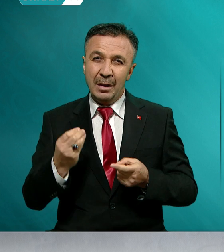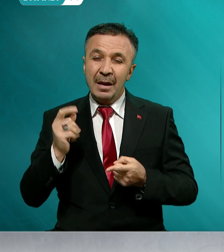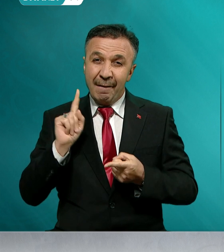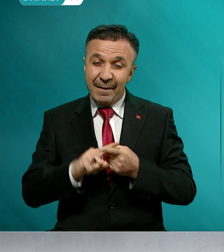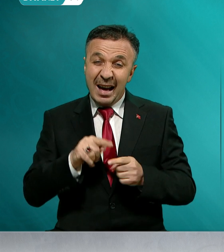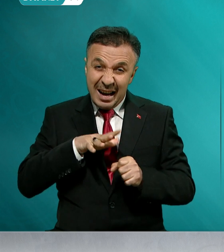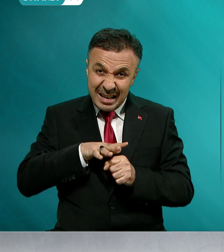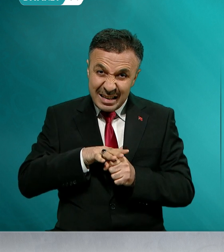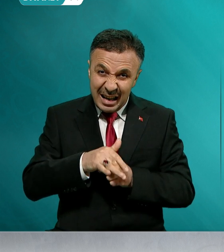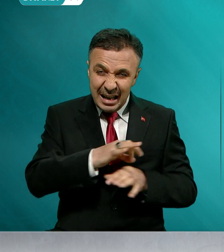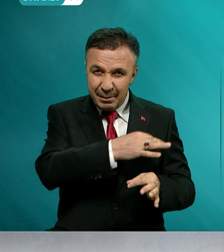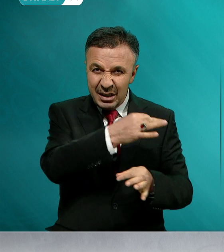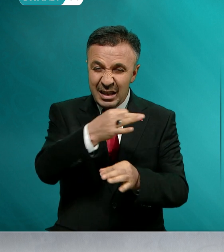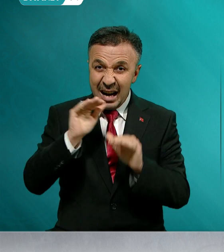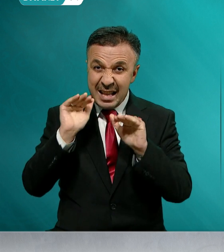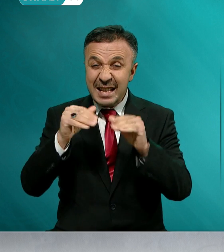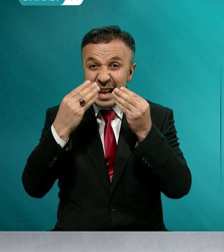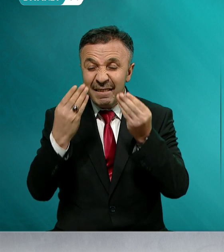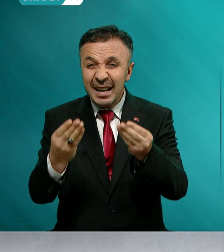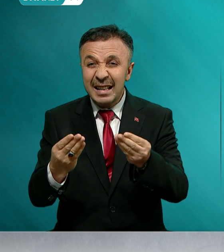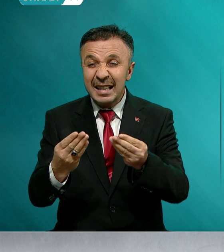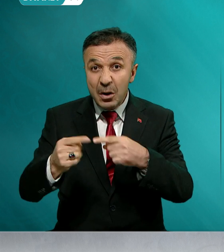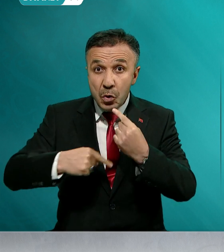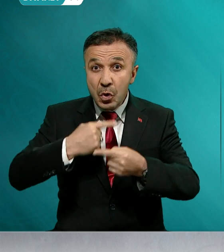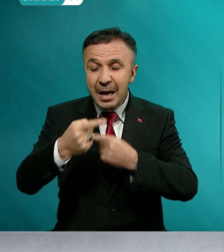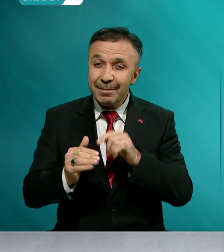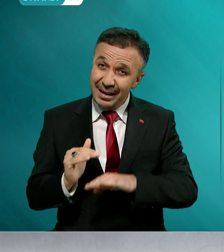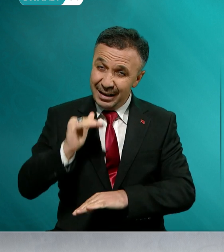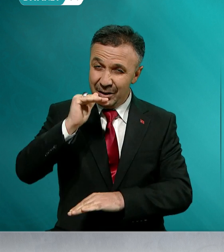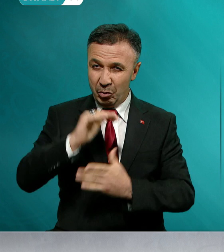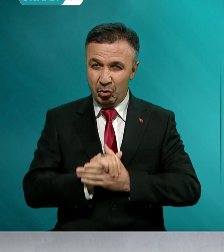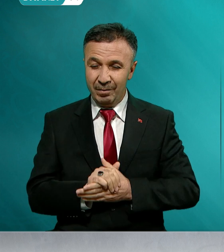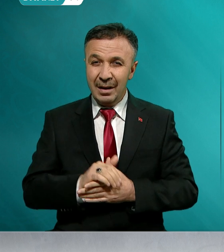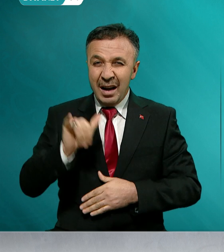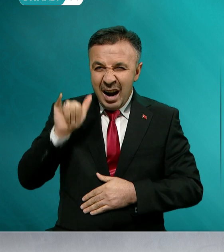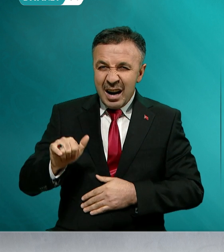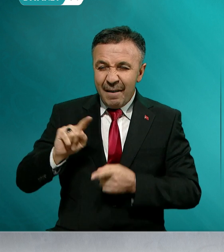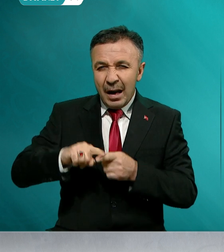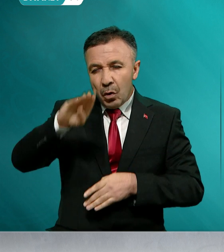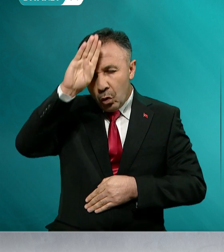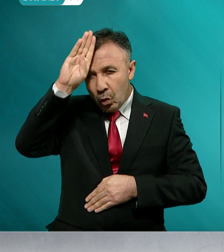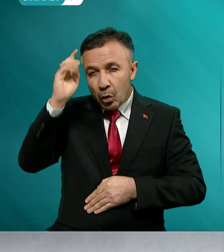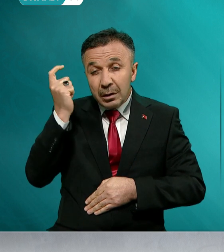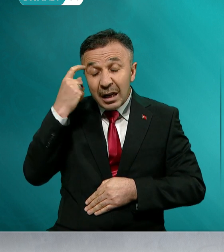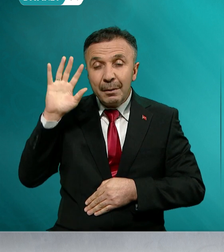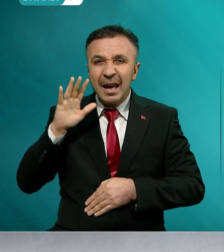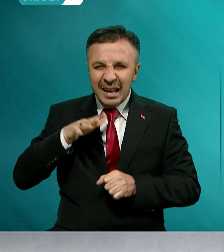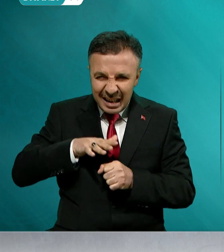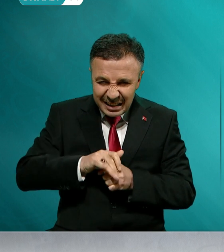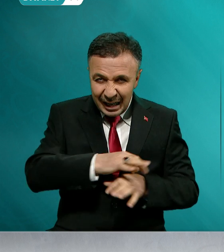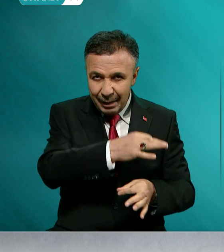zalimin destek bulduğu bir çağda yaşıyoruz Biz hak ve hukuk tanımayan Zorbalar